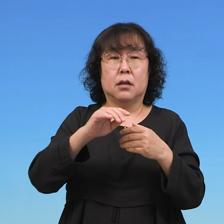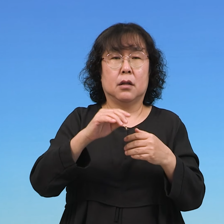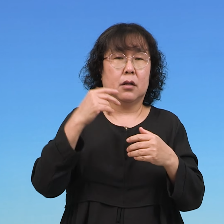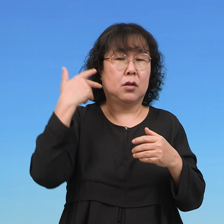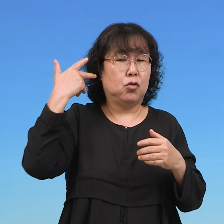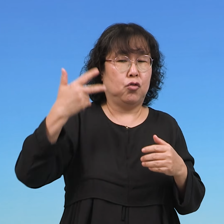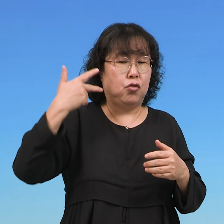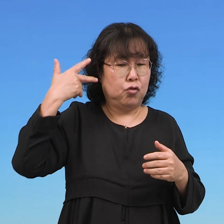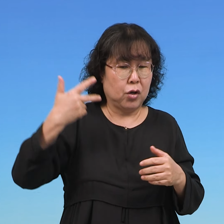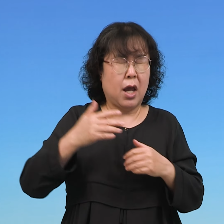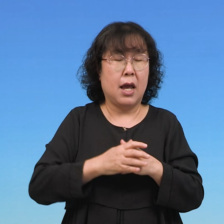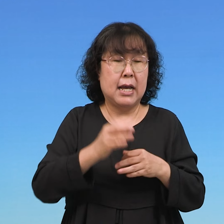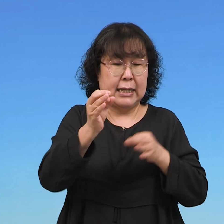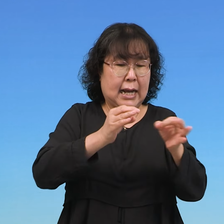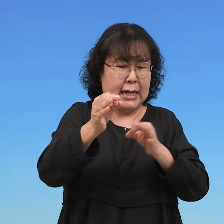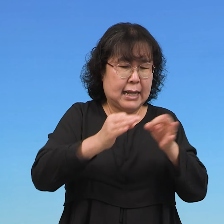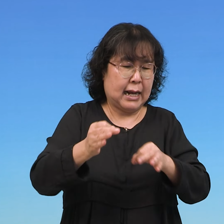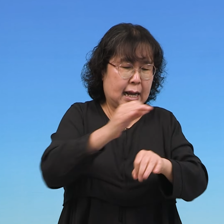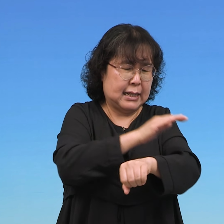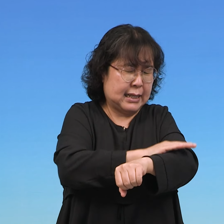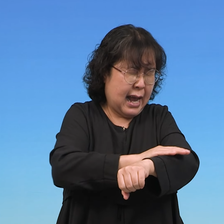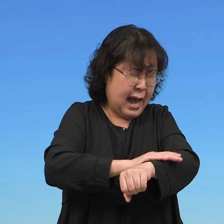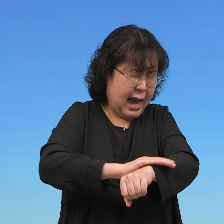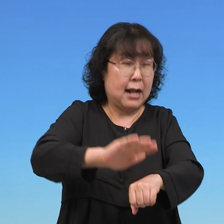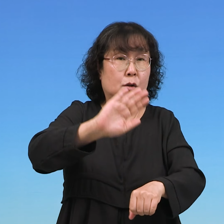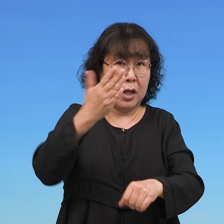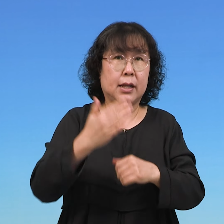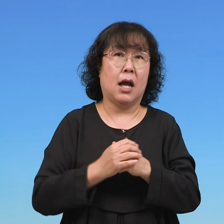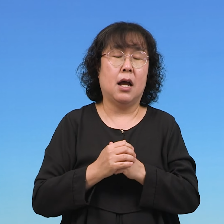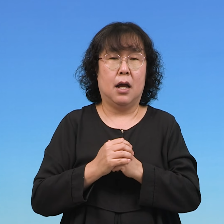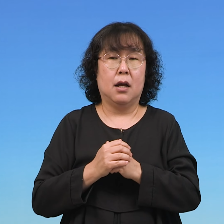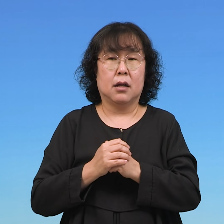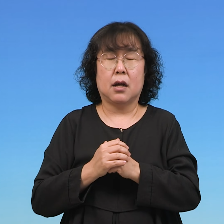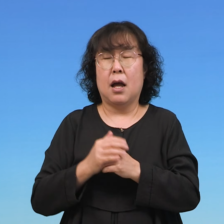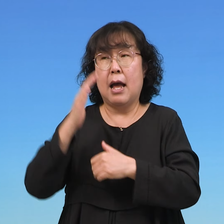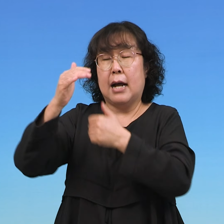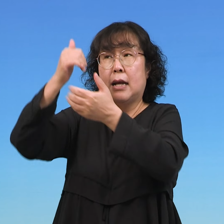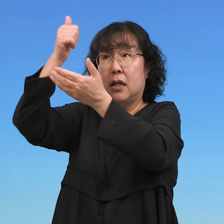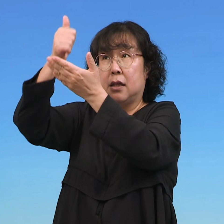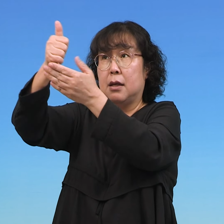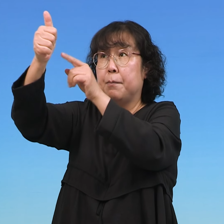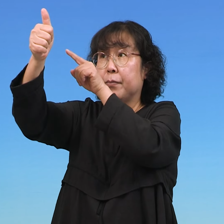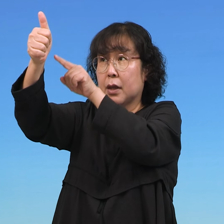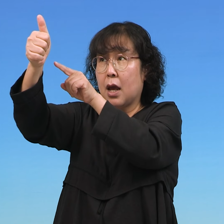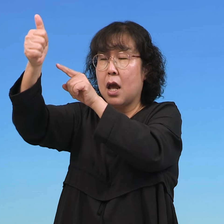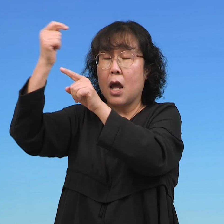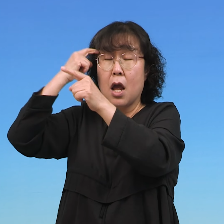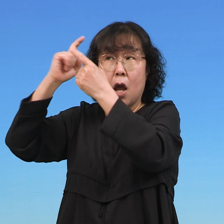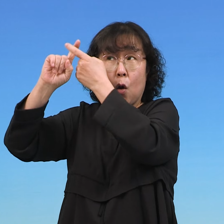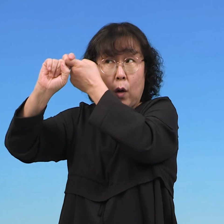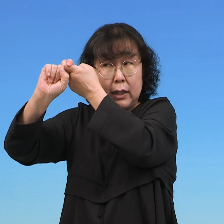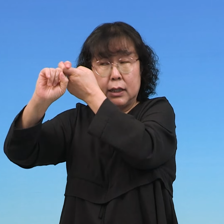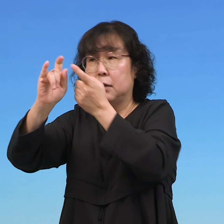또 이제 뭐 이번 주 장사가 잘 안 되겠네. 이게 하나님에게 관심이 있는 게 아니라